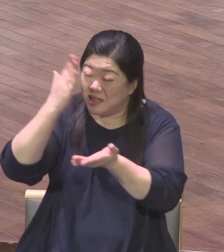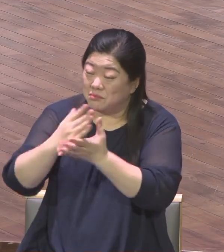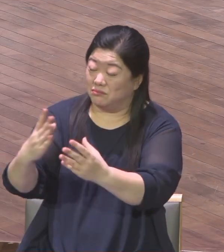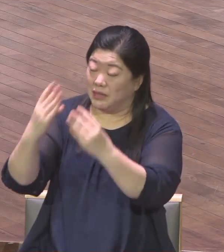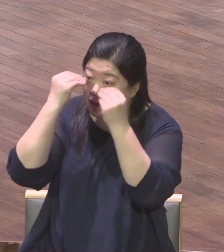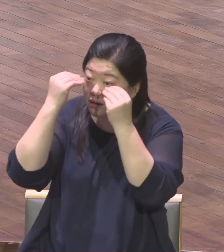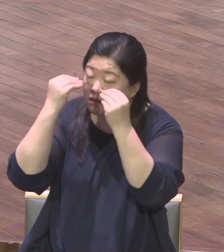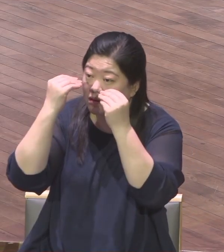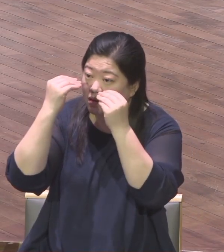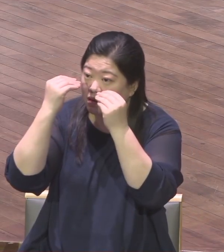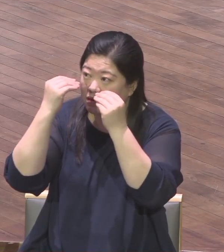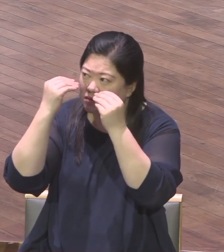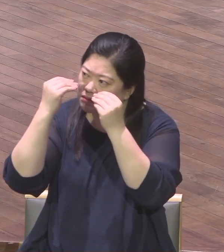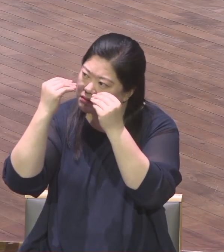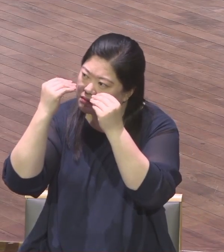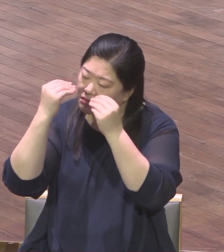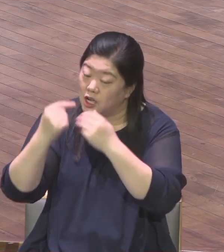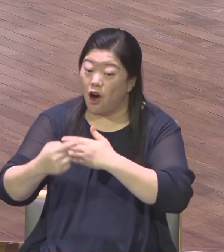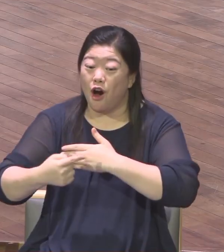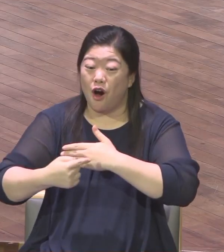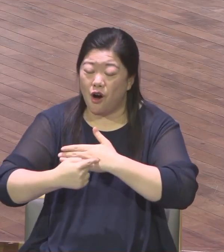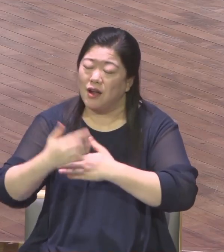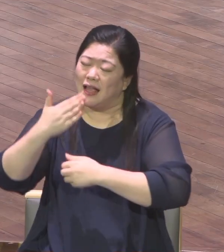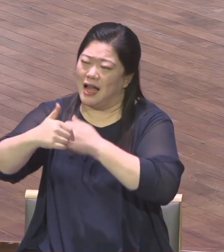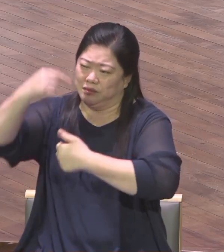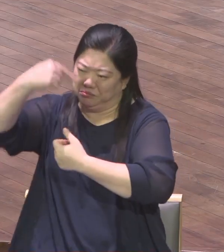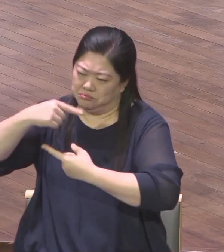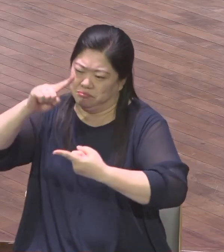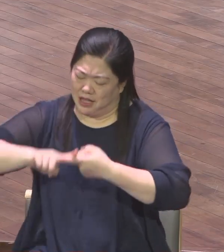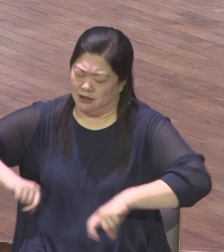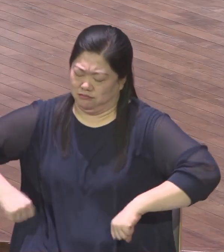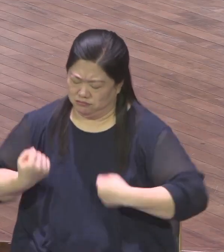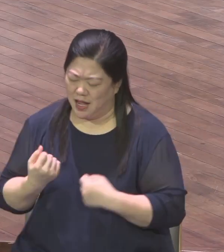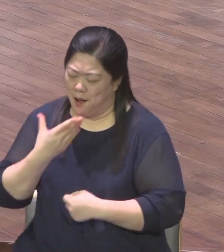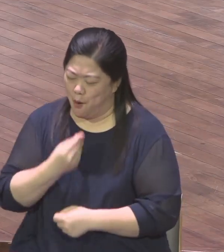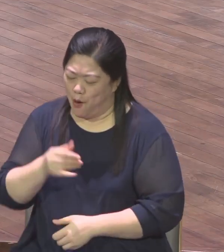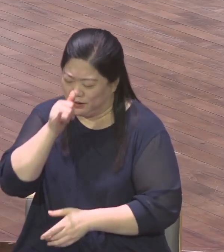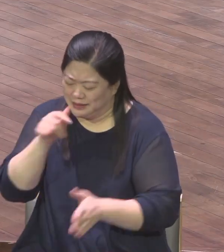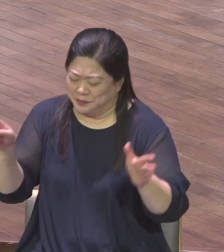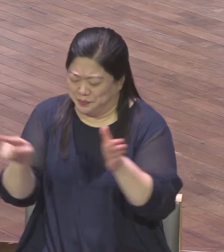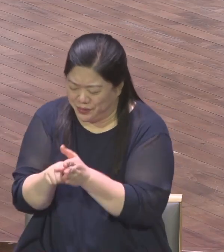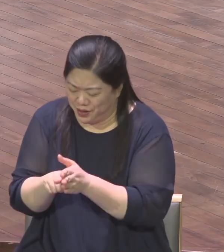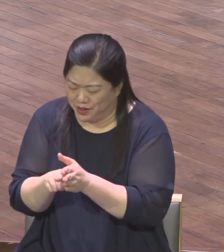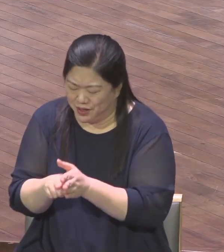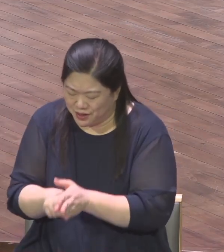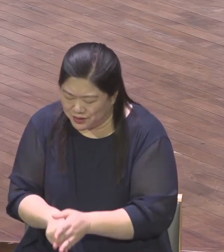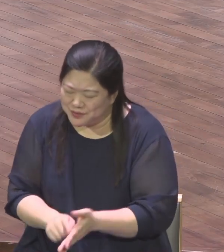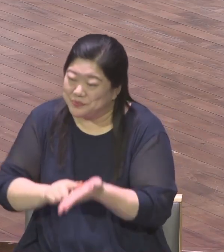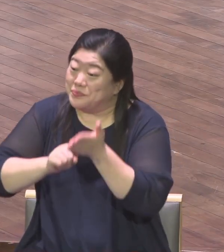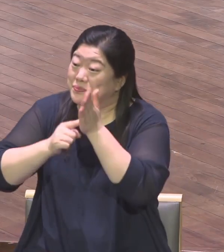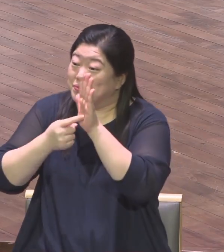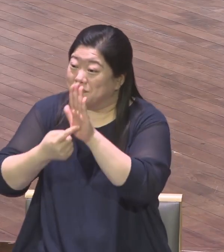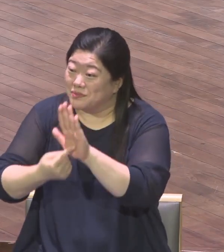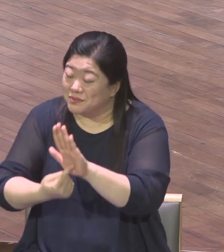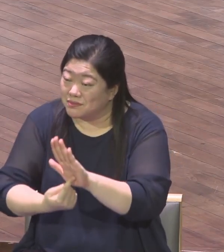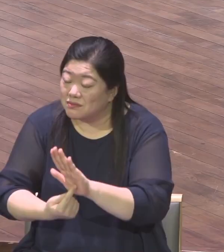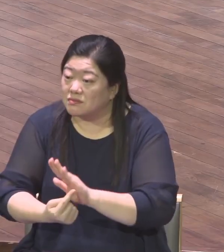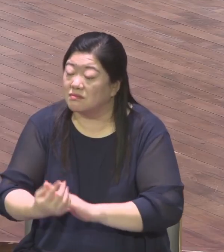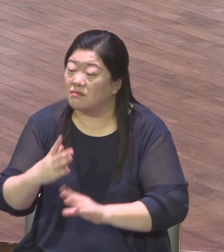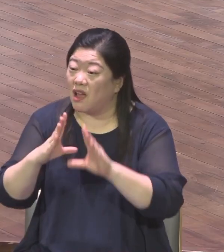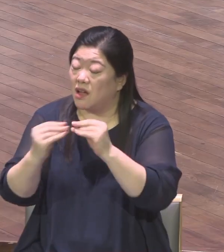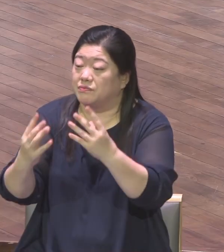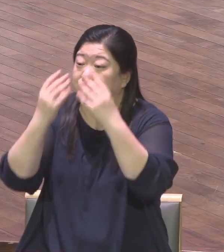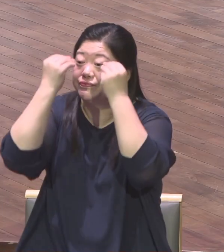묻는 것처럼 보였지만은 이들 속마음에는 이미 자기들의 결정을 다 해놓고 하나님이 축복해 주셔야 한다는